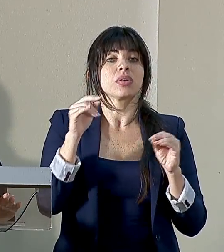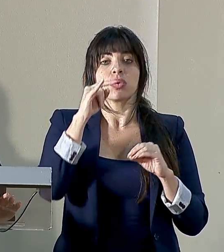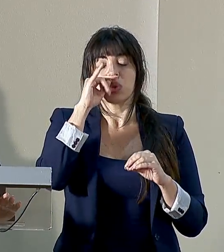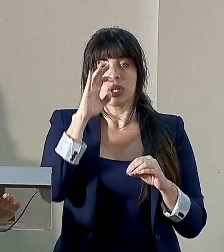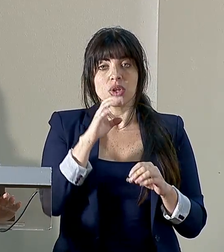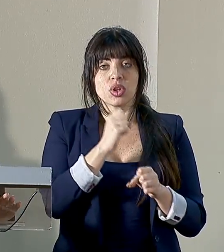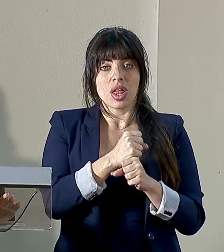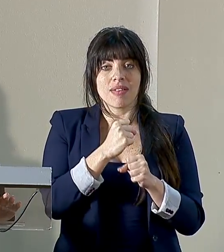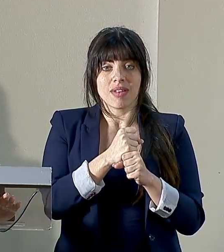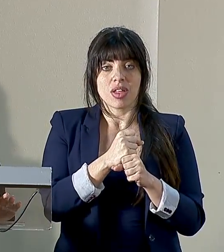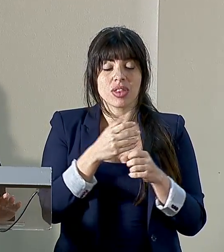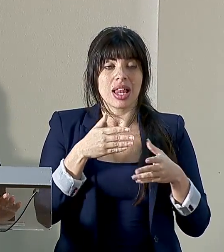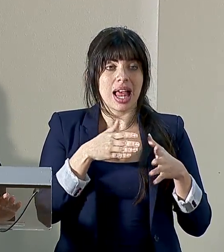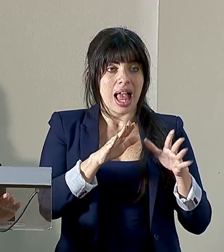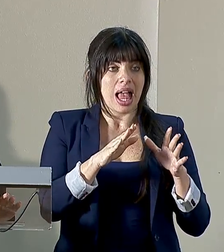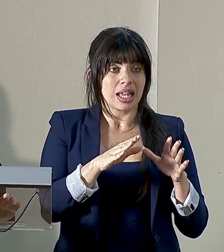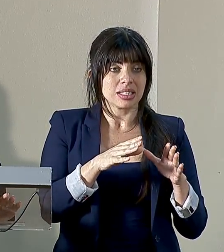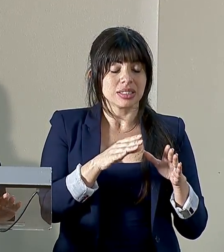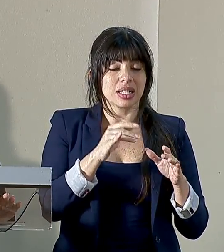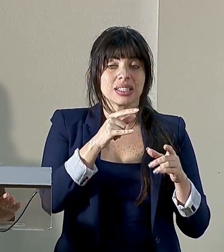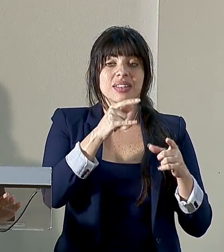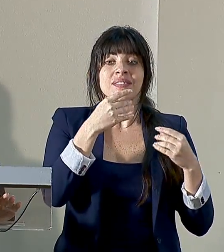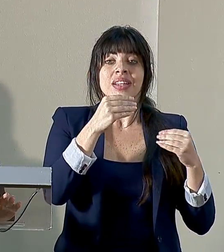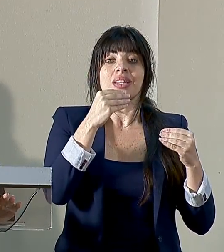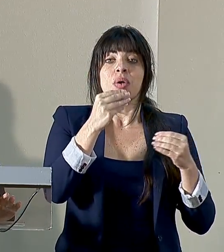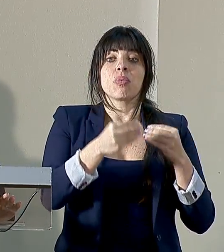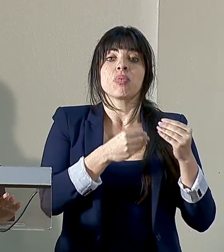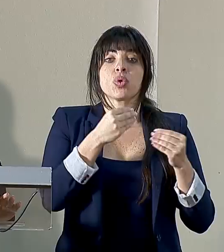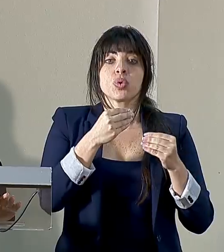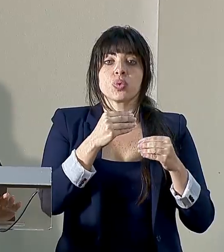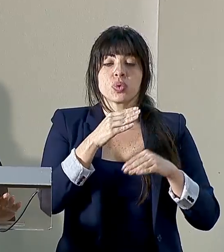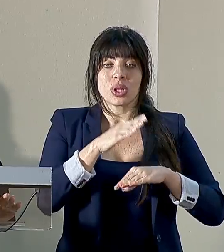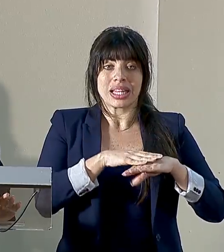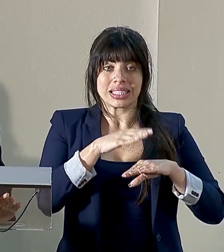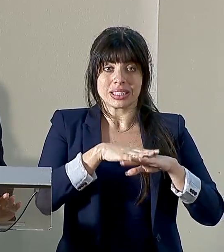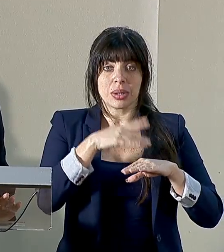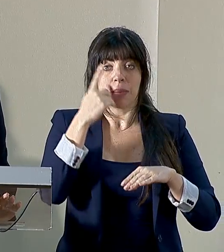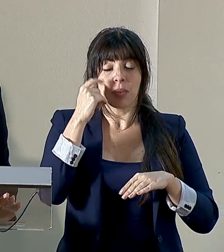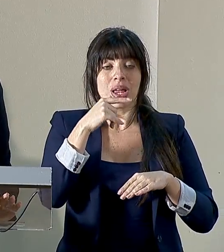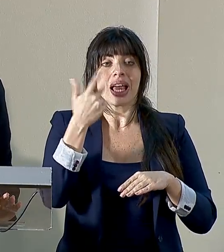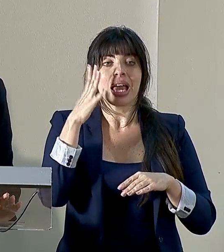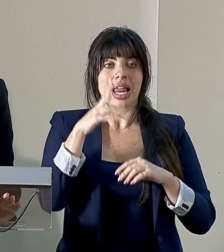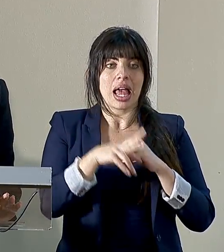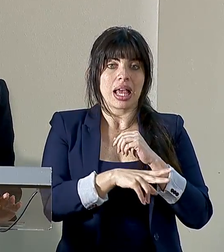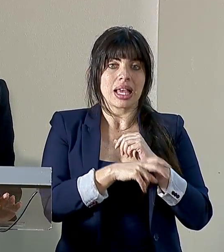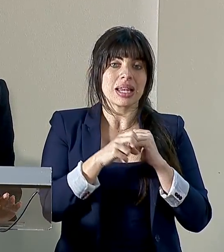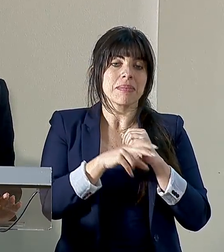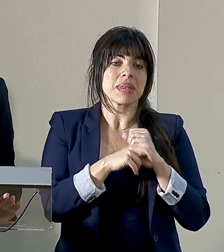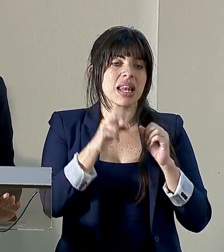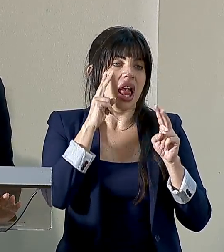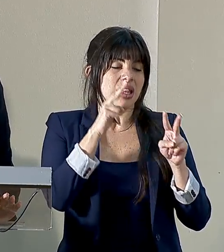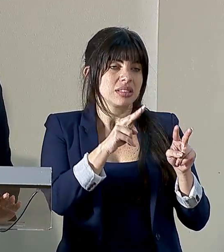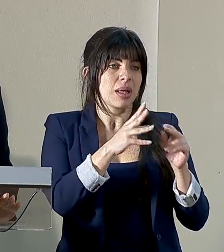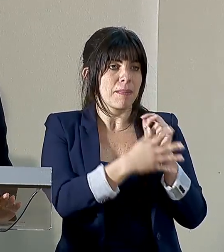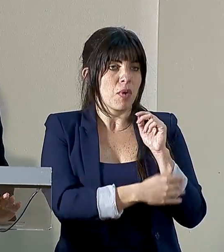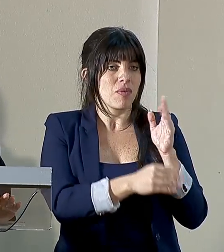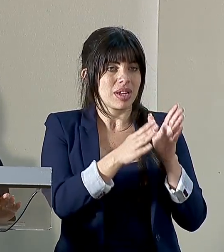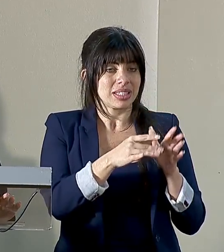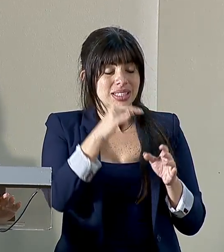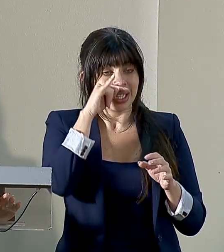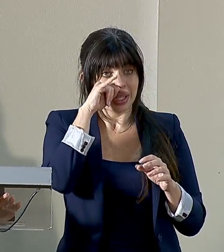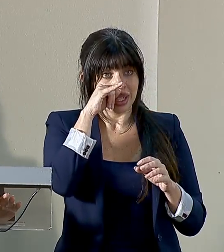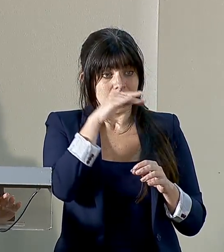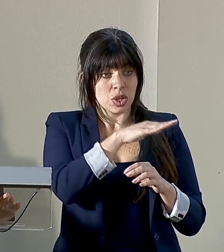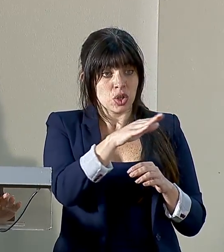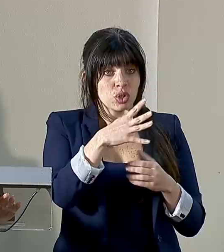niña trabajador de la calle que esté vendiendo productos lícitos, porque eso era criminalizar la pobreza. Los niños y las